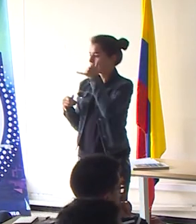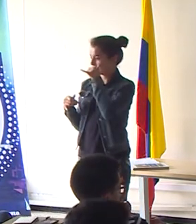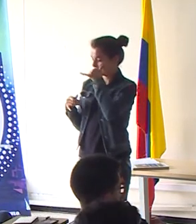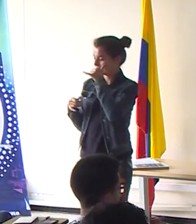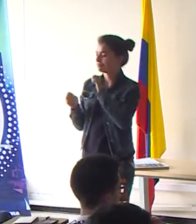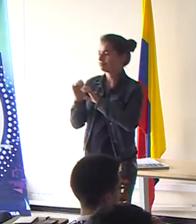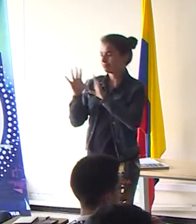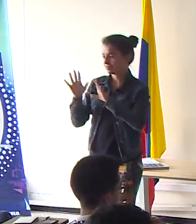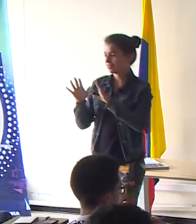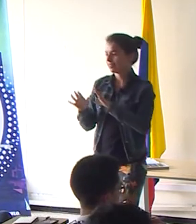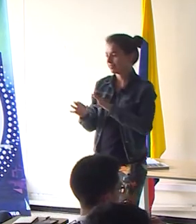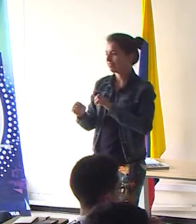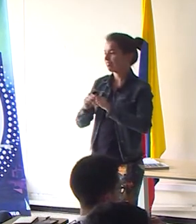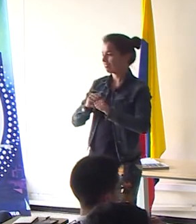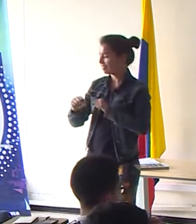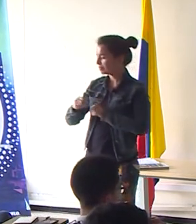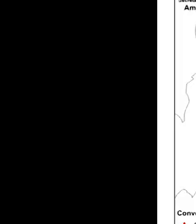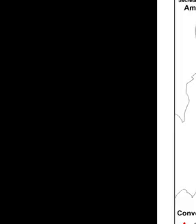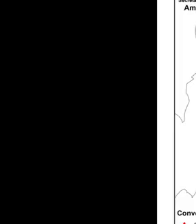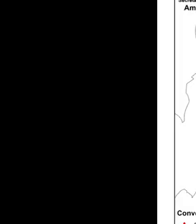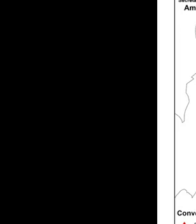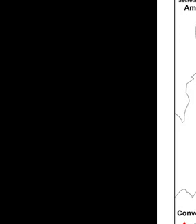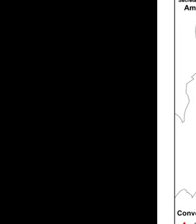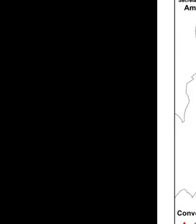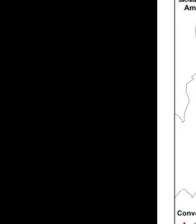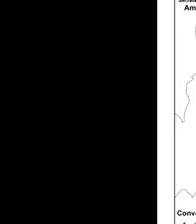siempre de violencia siguiente